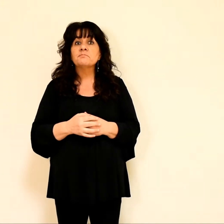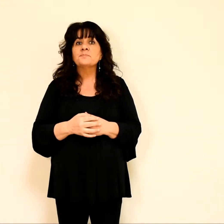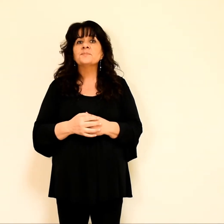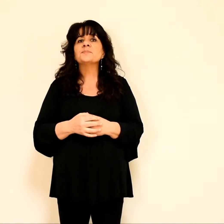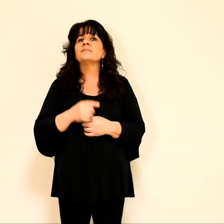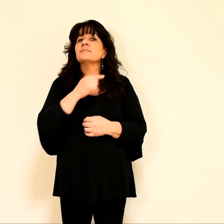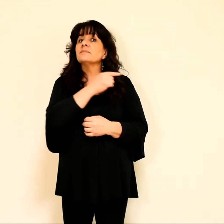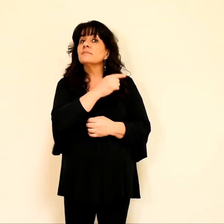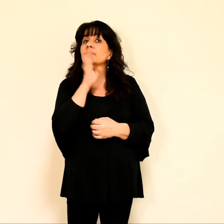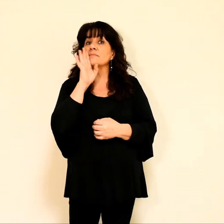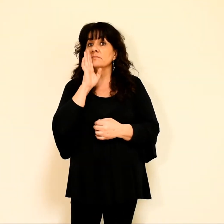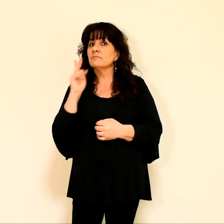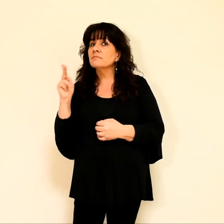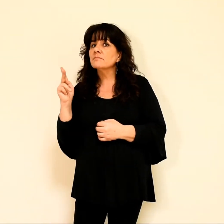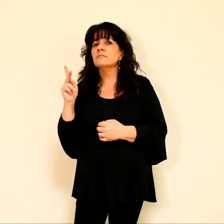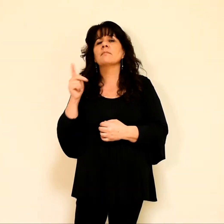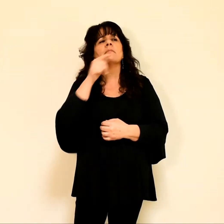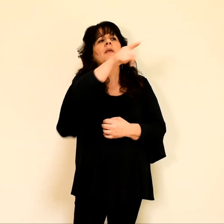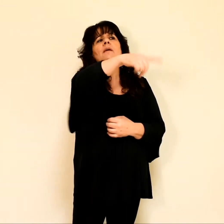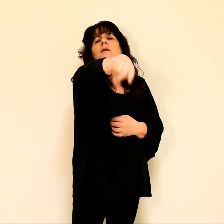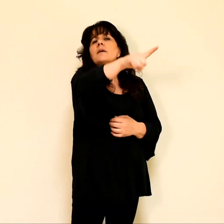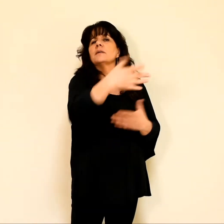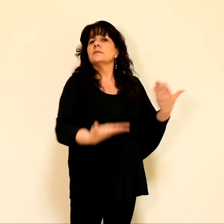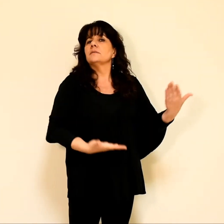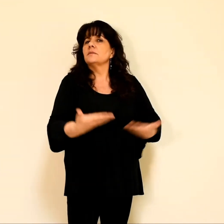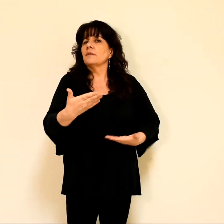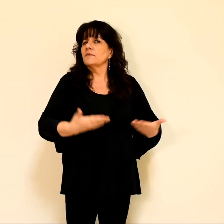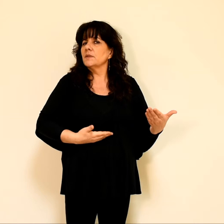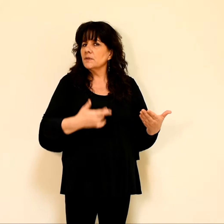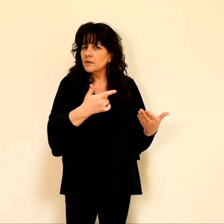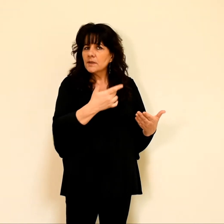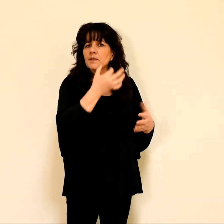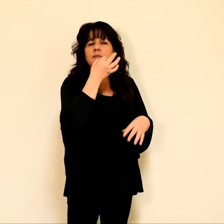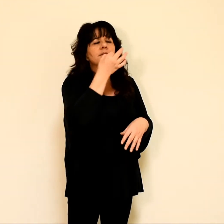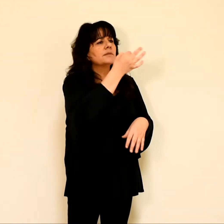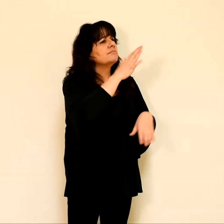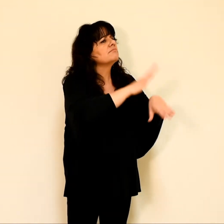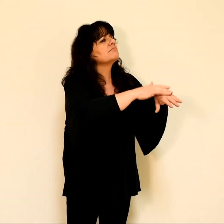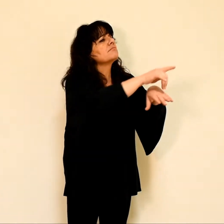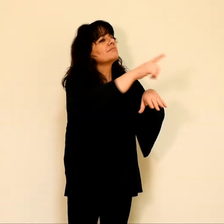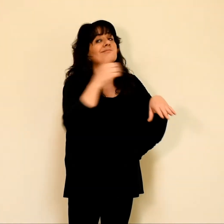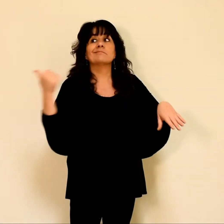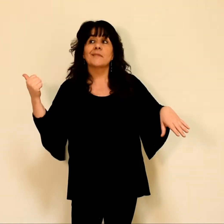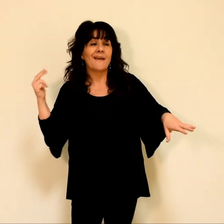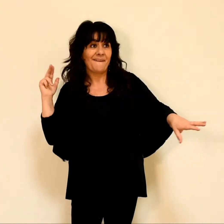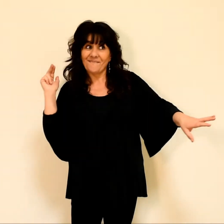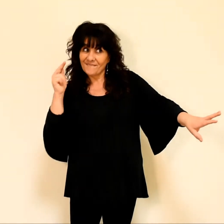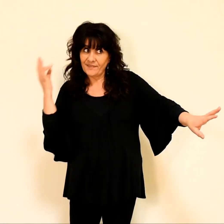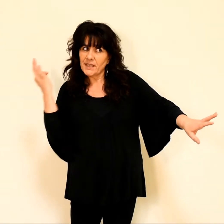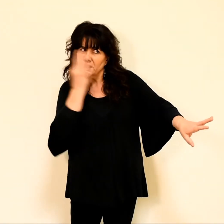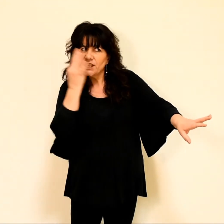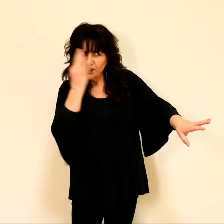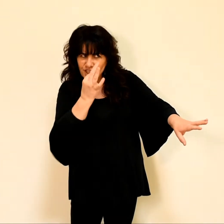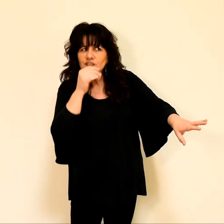Sa mère dit à ceux qui servaient : « Tout ce qu'il vous dira, faites-le. »